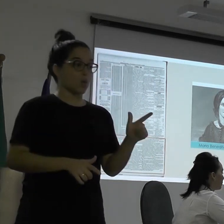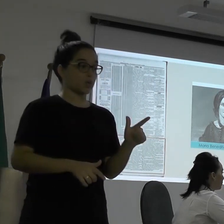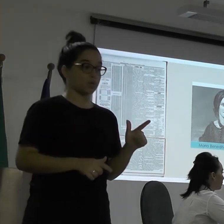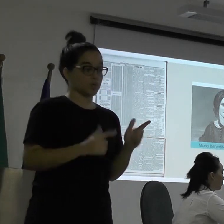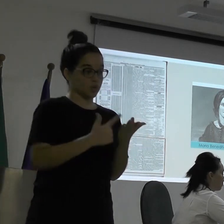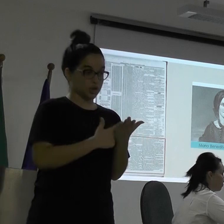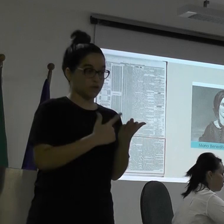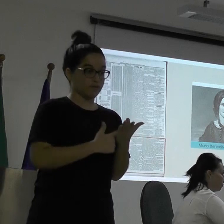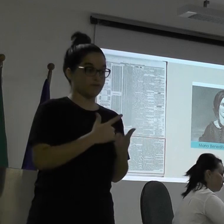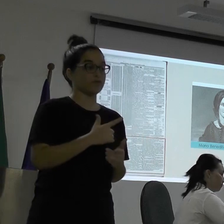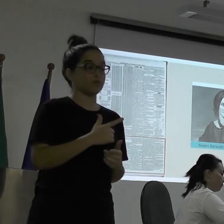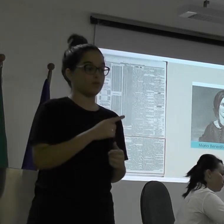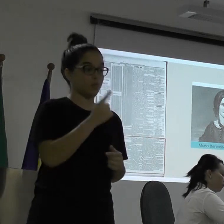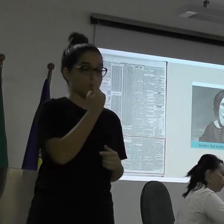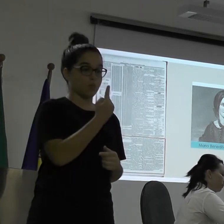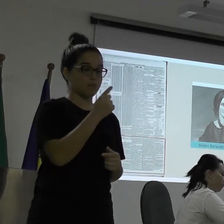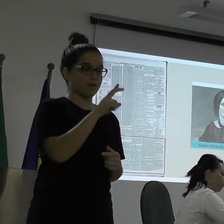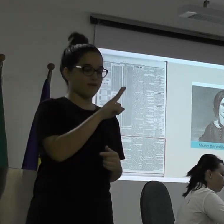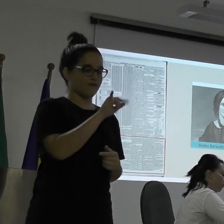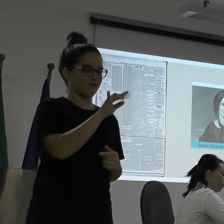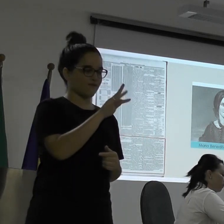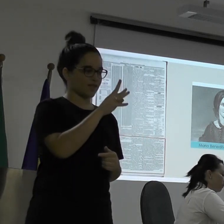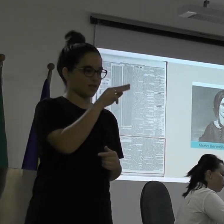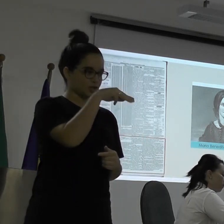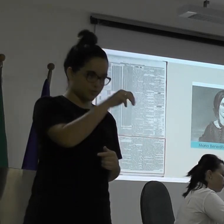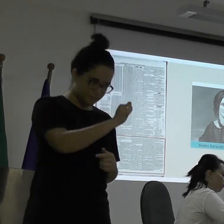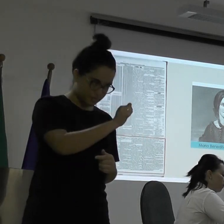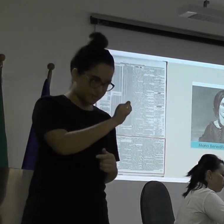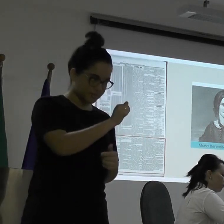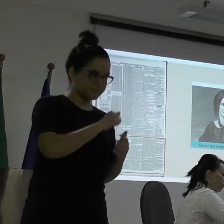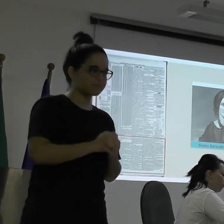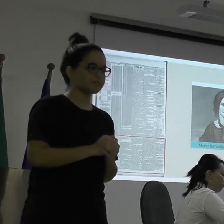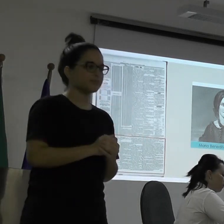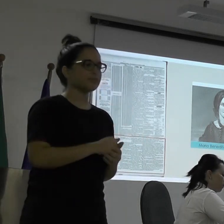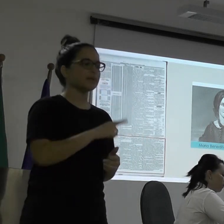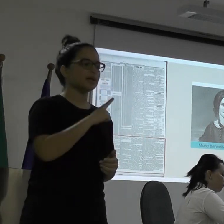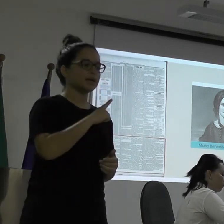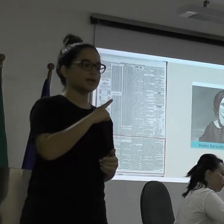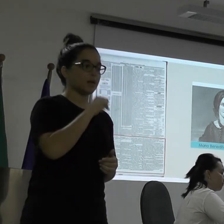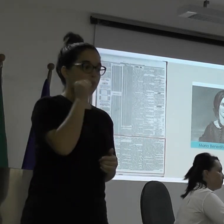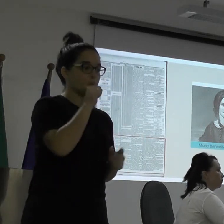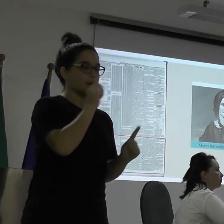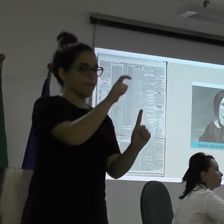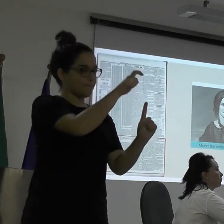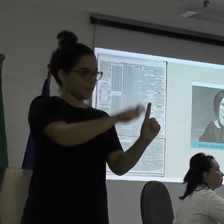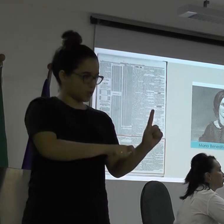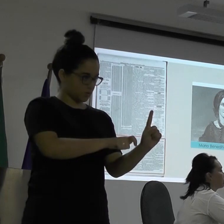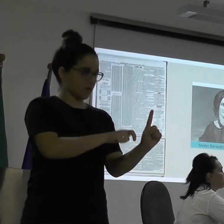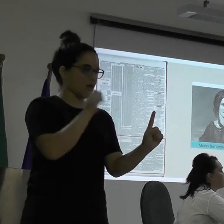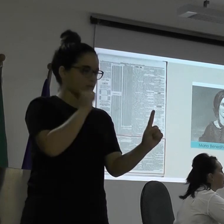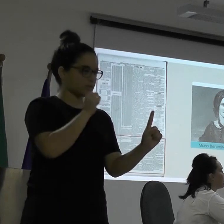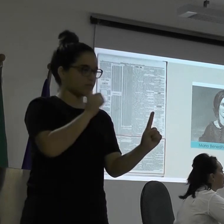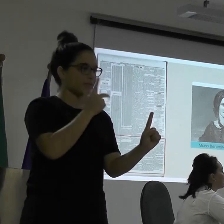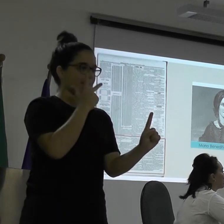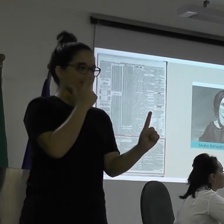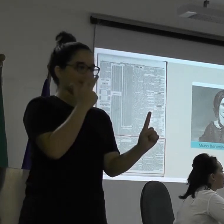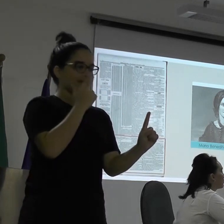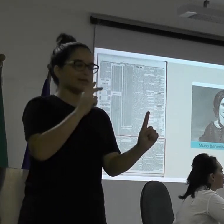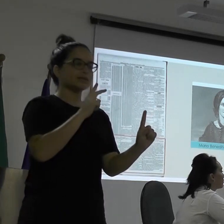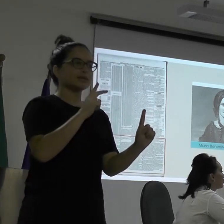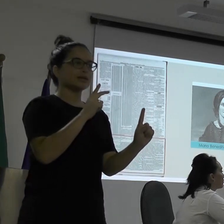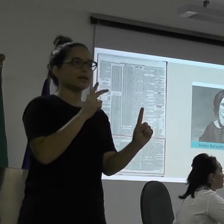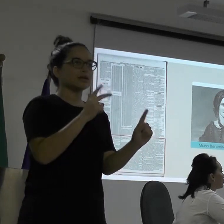Vítima, estremece ao ouvir a ópera Lúcia de Lammermoor, onde a personagem, como ela, se sacrificara pela